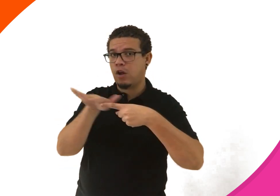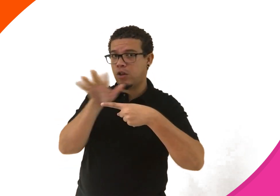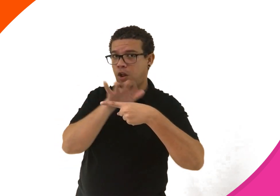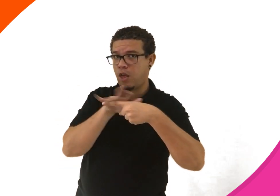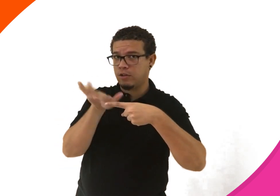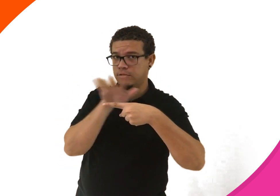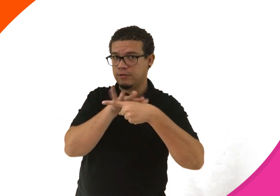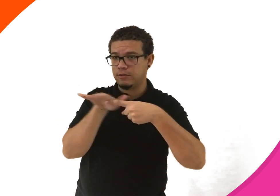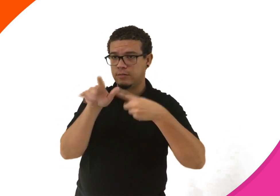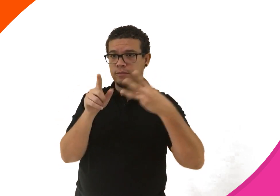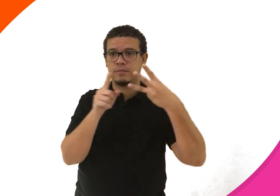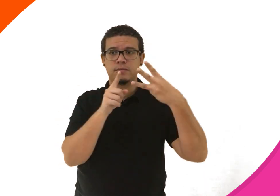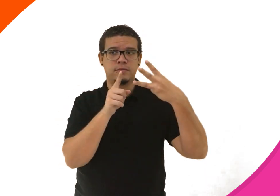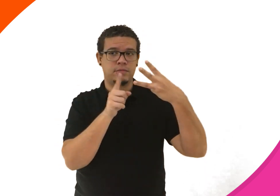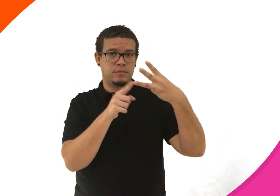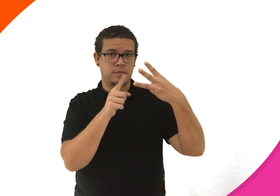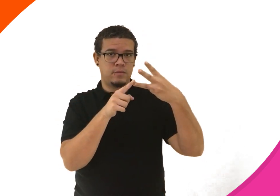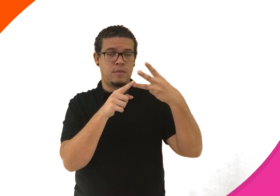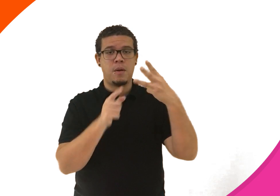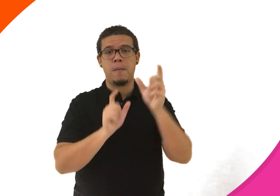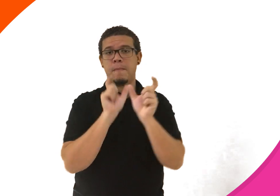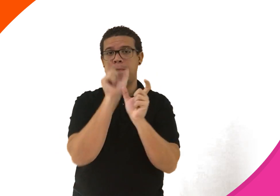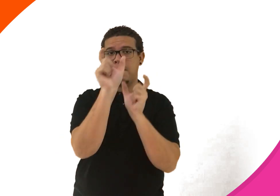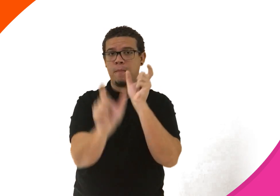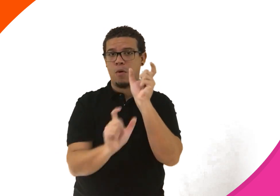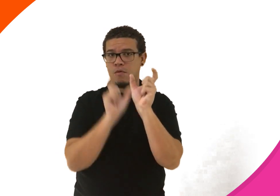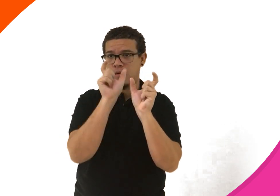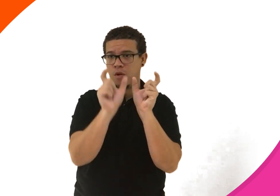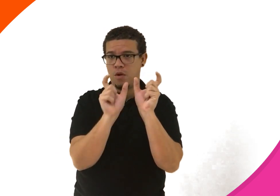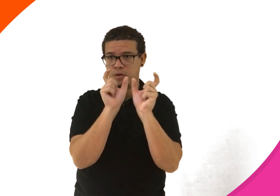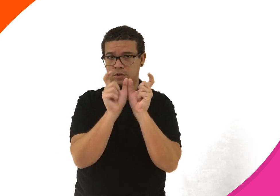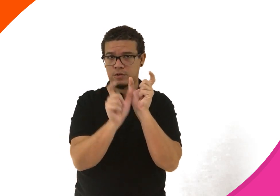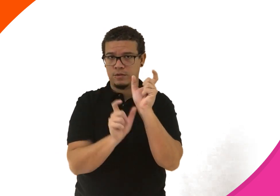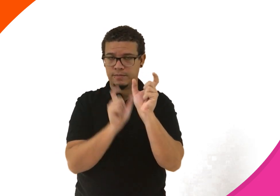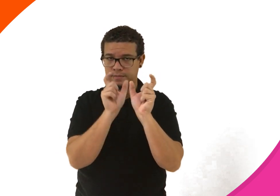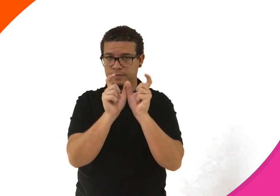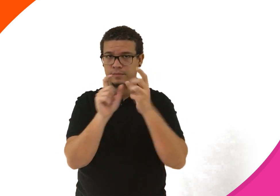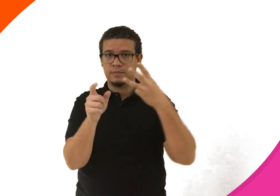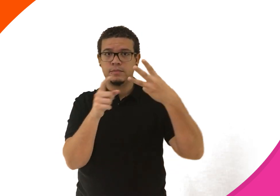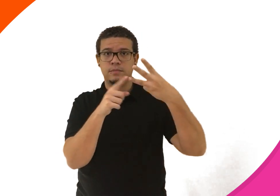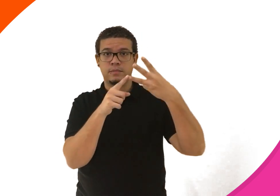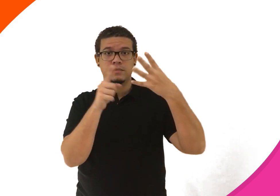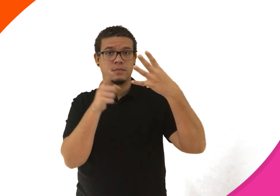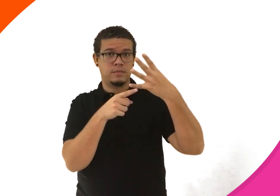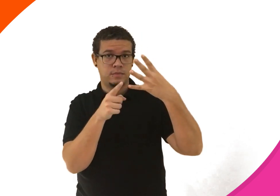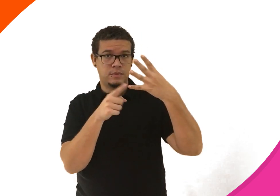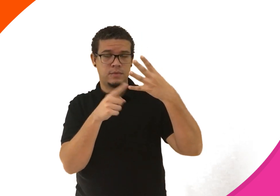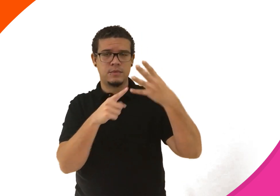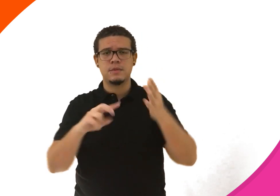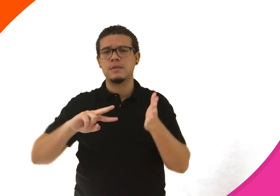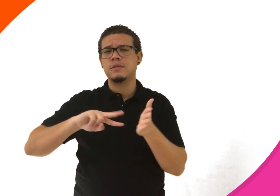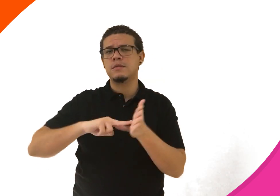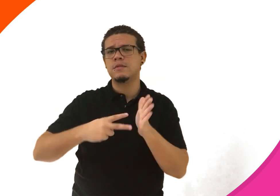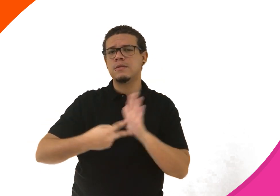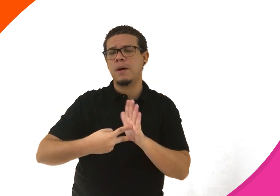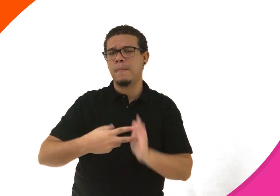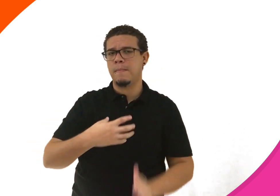a fonologia. Terceiro, a morfologia. Quarto, a